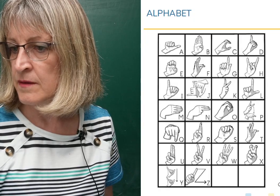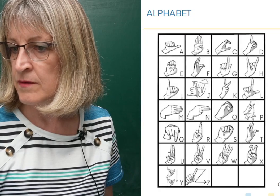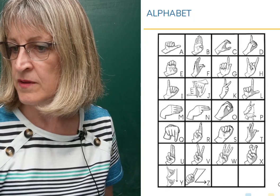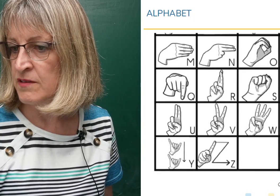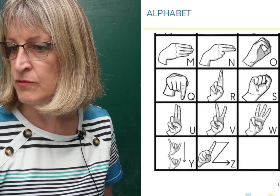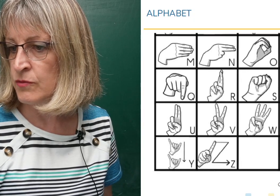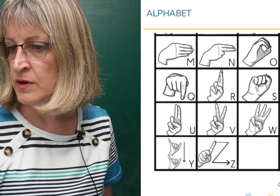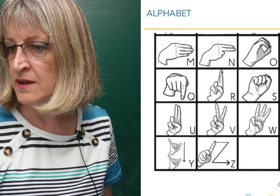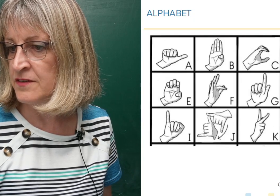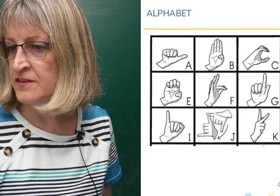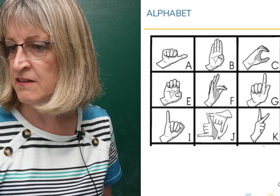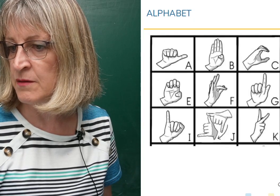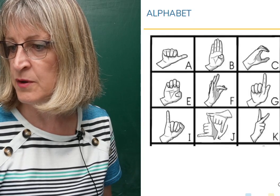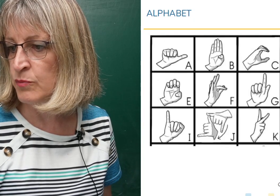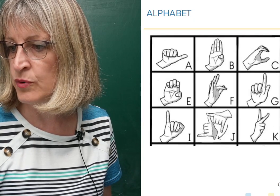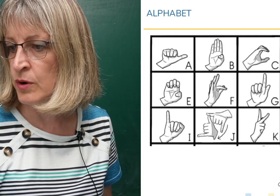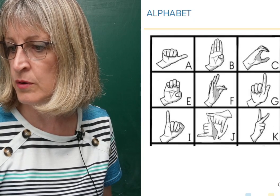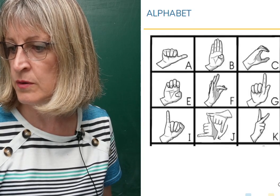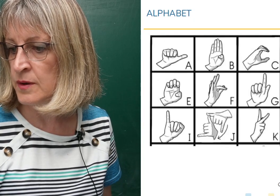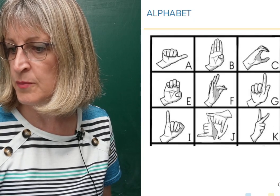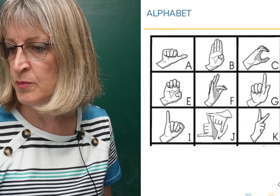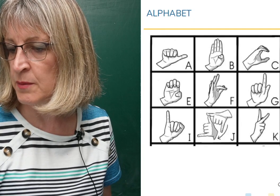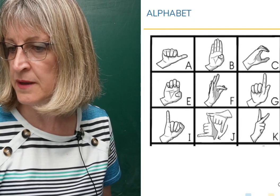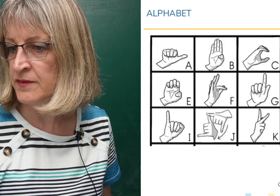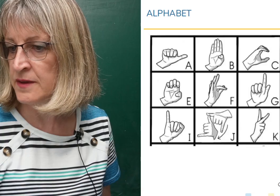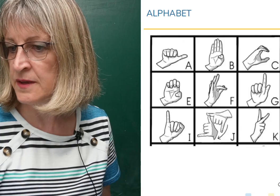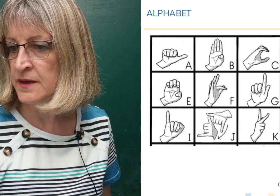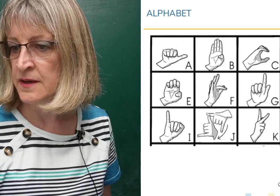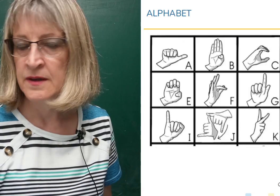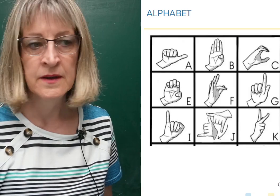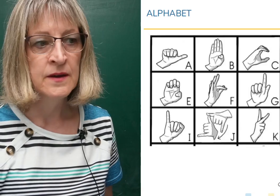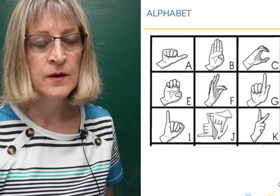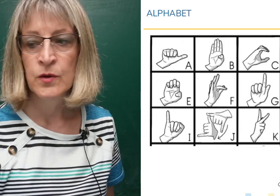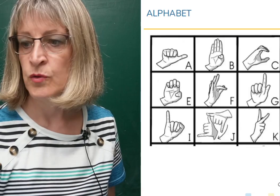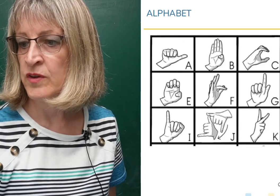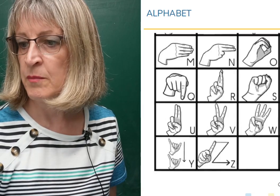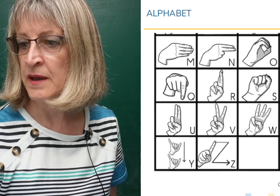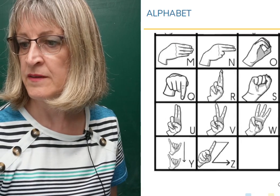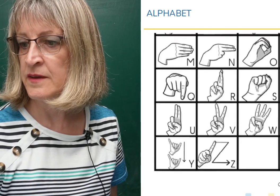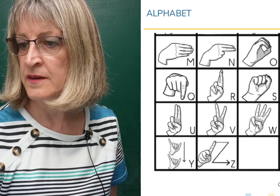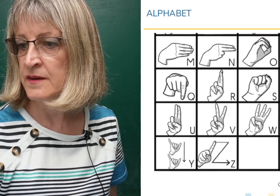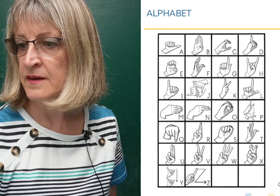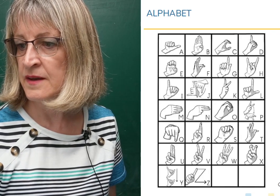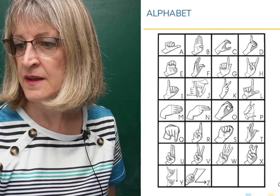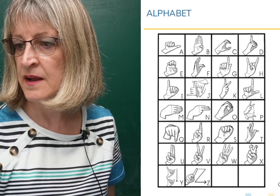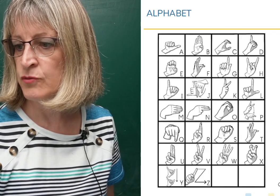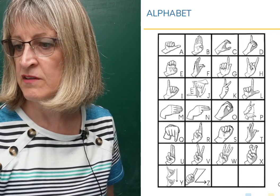On avait vu là, ici, je l'avais mis en plus grand. Première partie, deuxième partie, et là, tout l'alphabet.